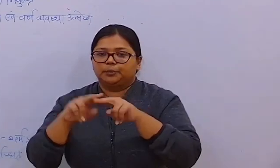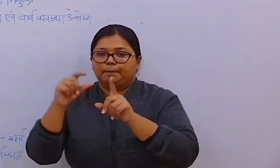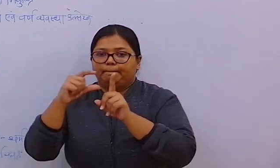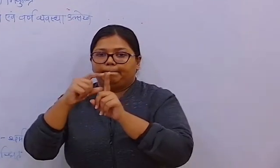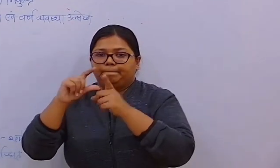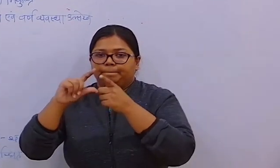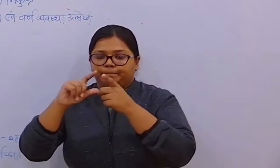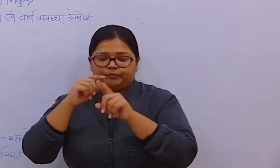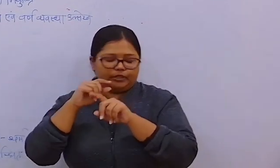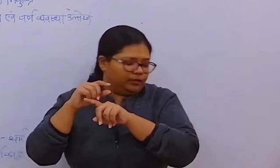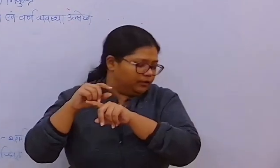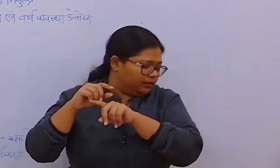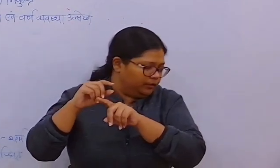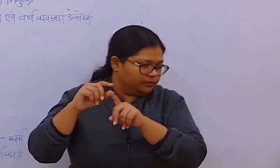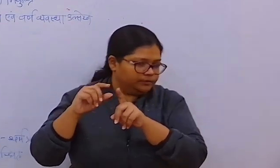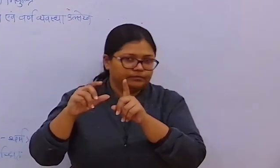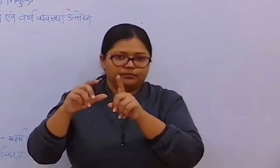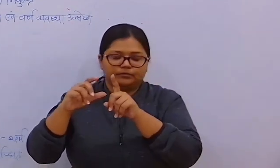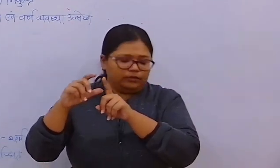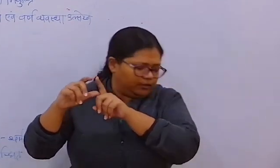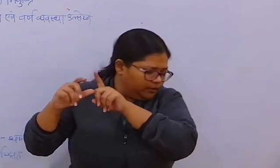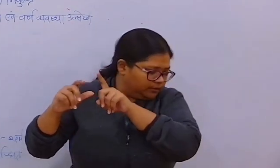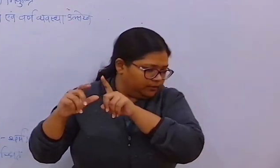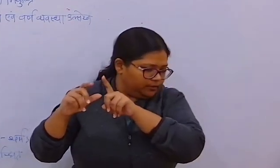दिल्ली मेरठ,